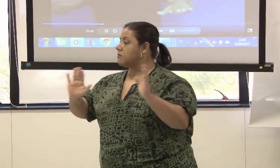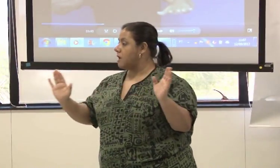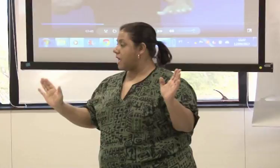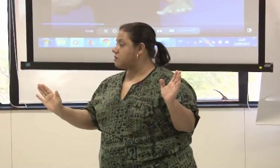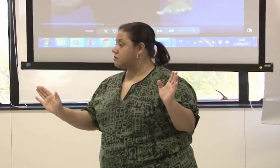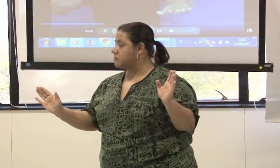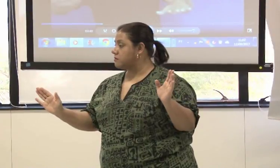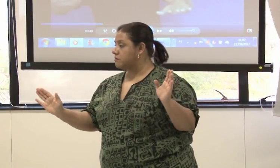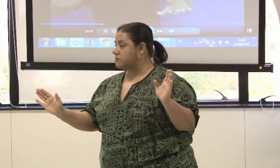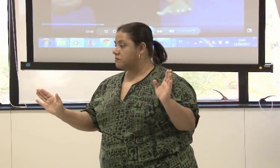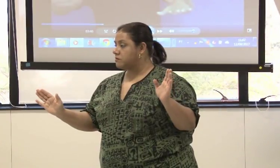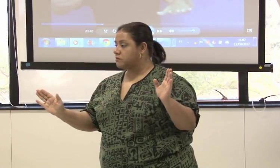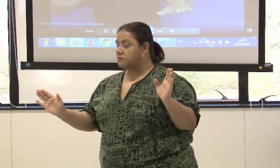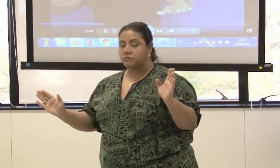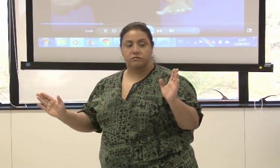É isso.